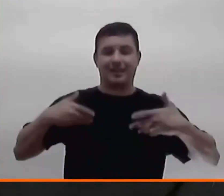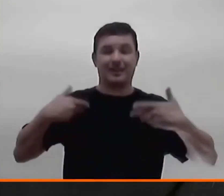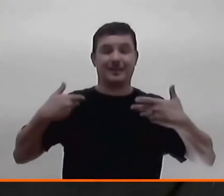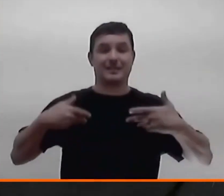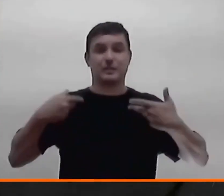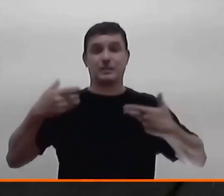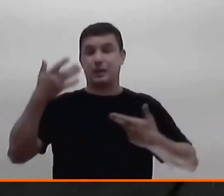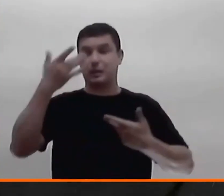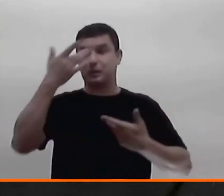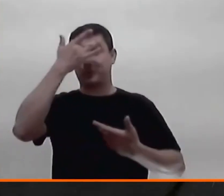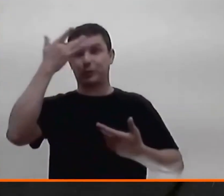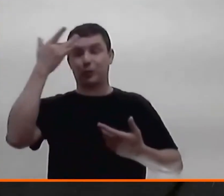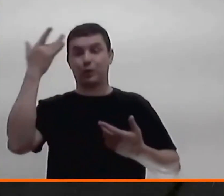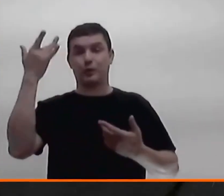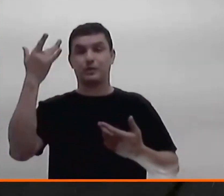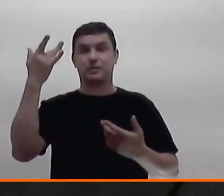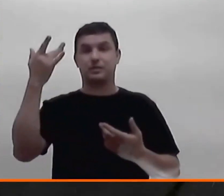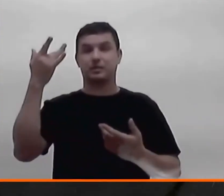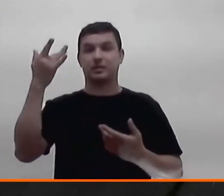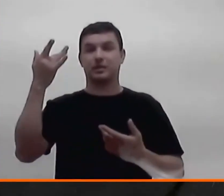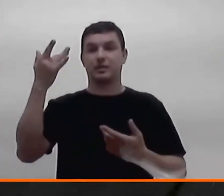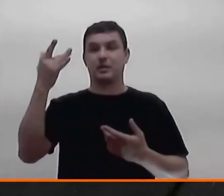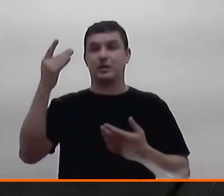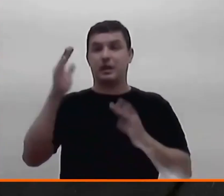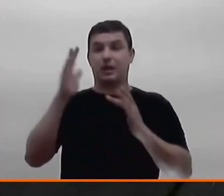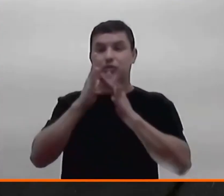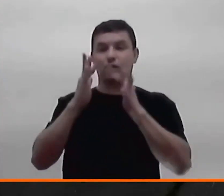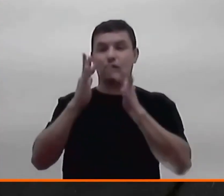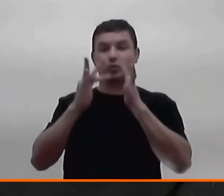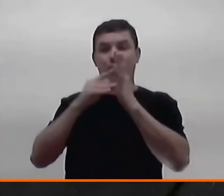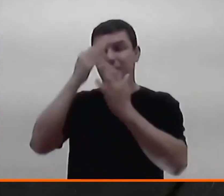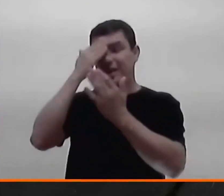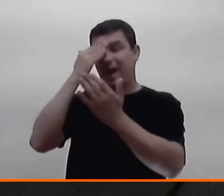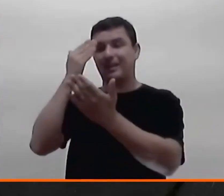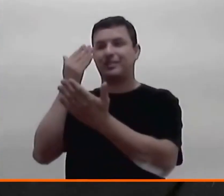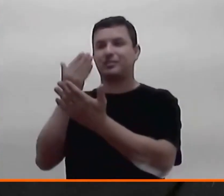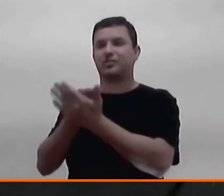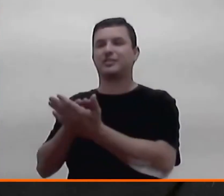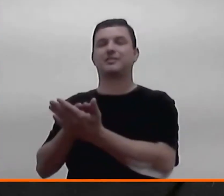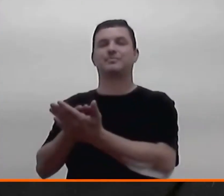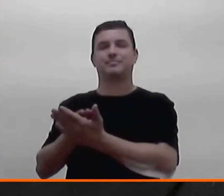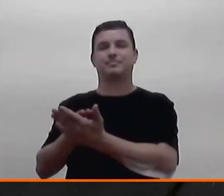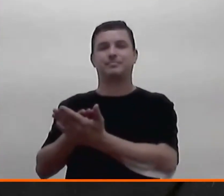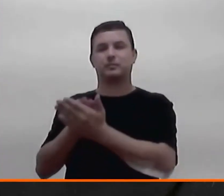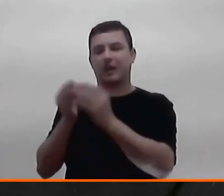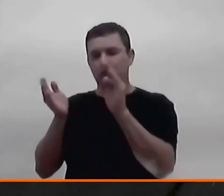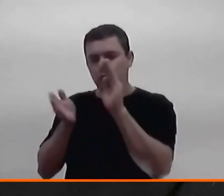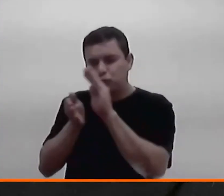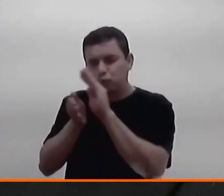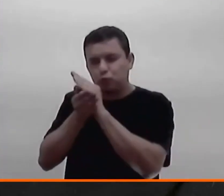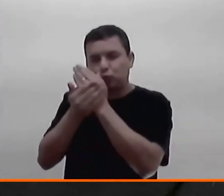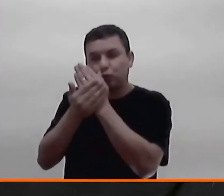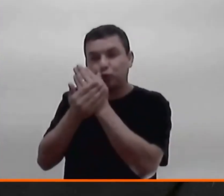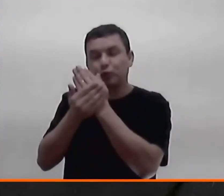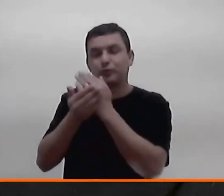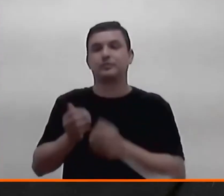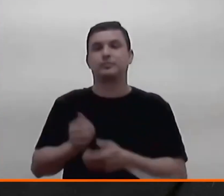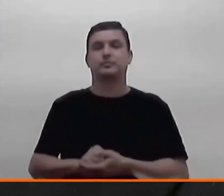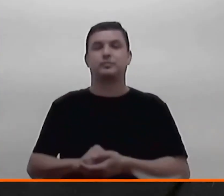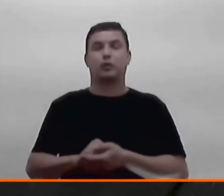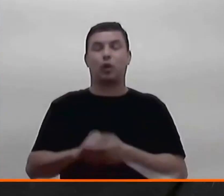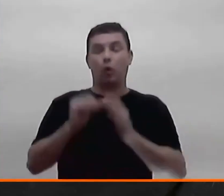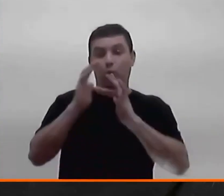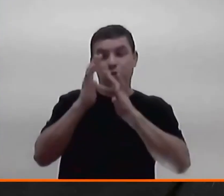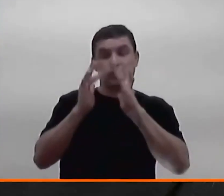nele se refugiam. Irmãos e irmãs, vocês são bem-aventurados. Nós